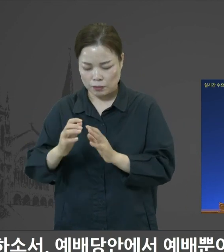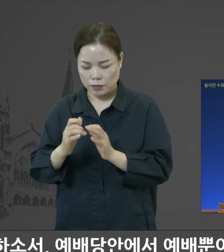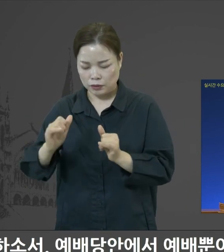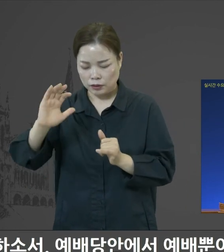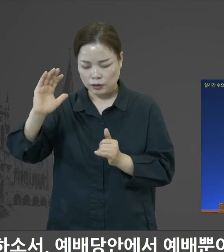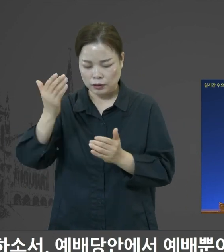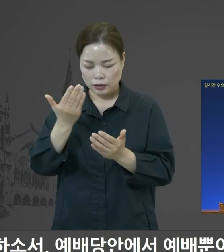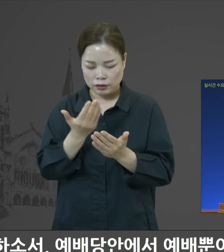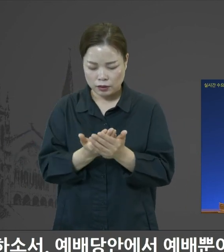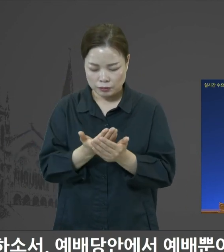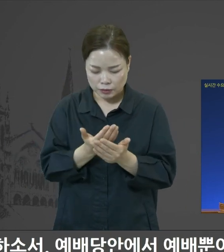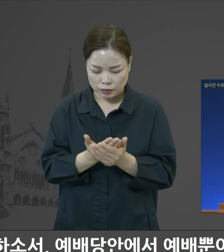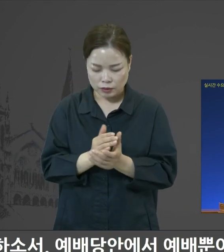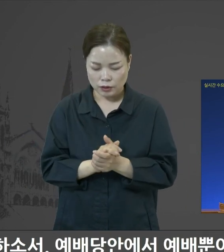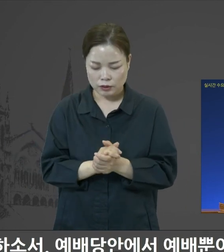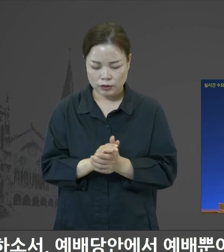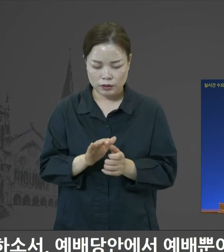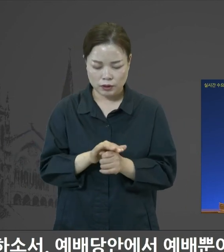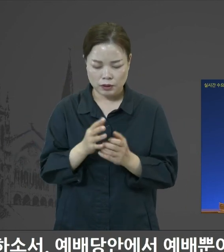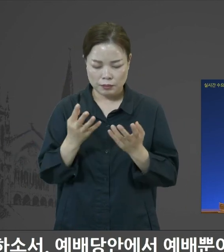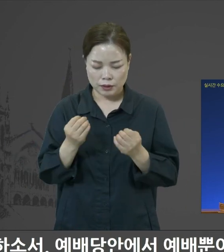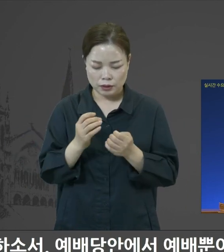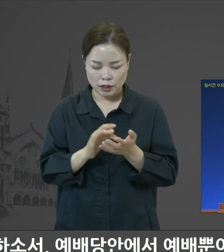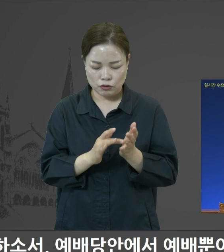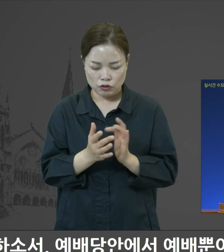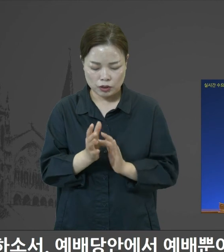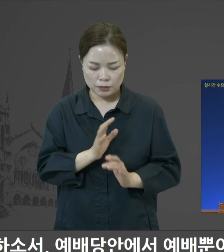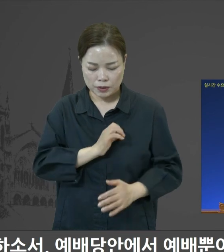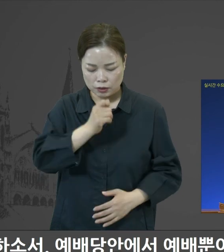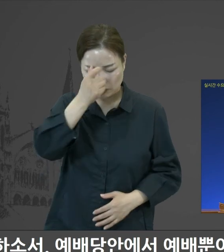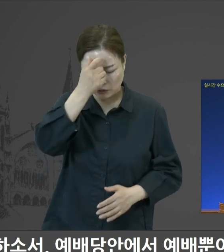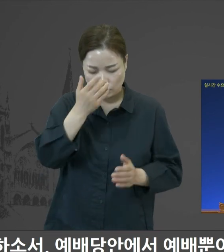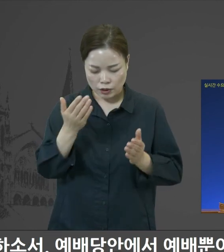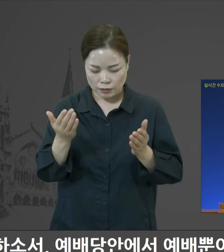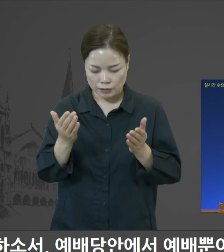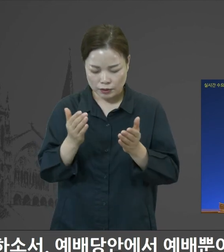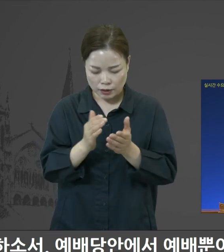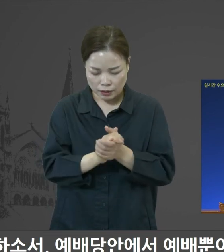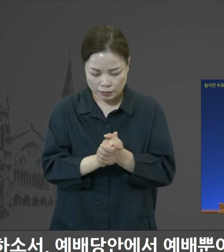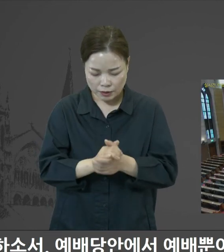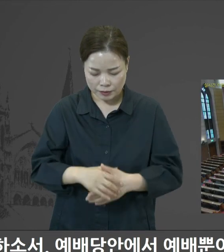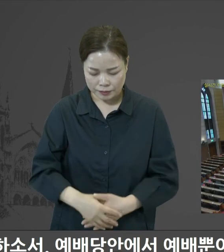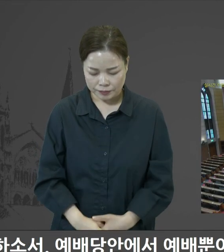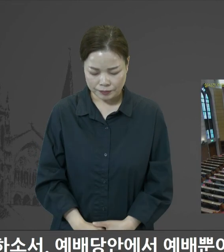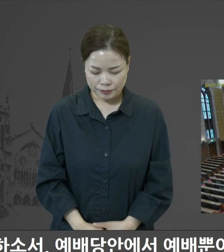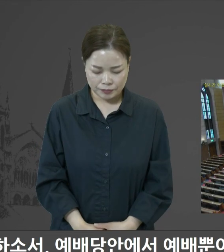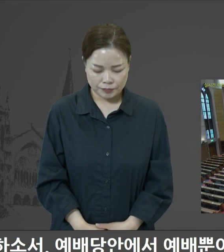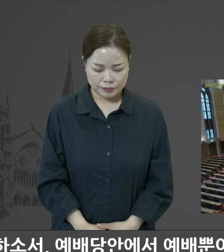하여 주옵소서. 사랑 많으신 예수님 이름으로 기도하옵나이다. 아멘.